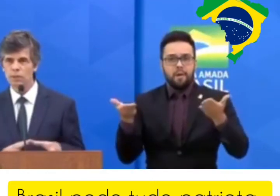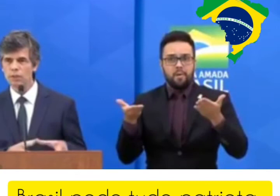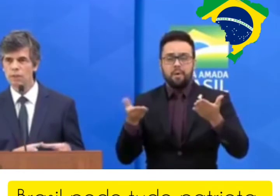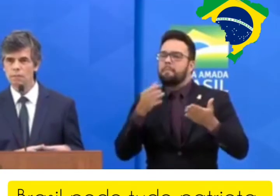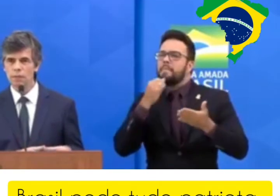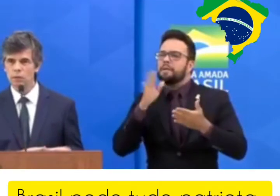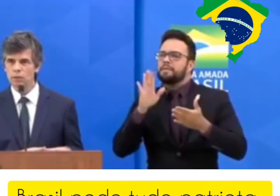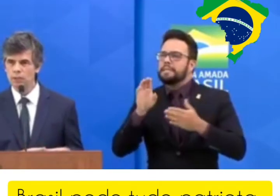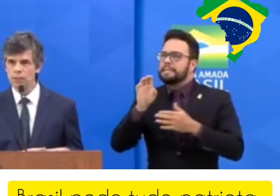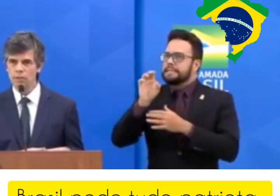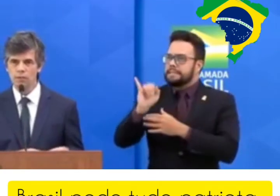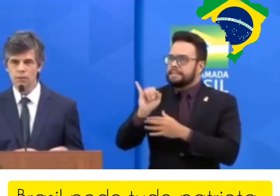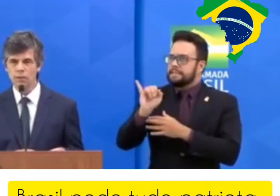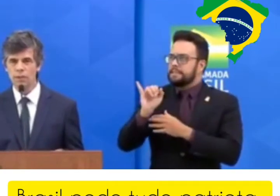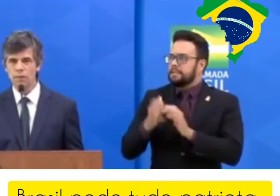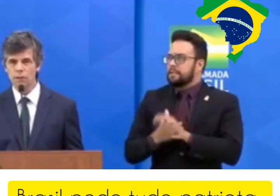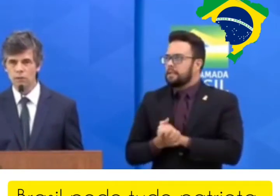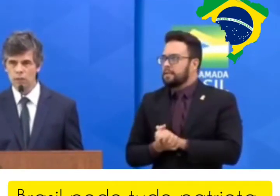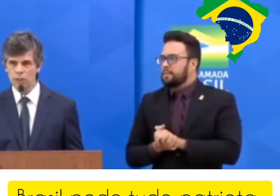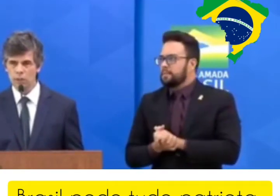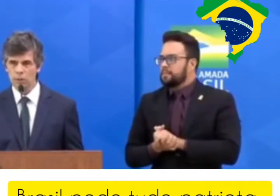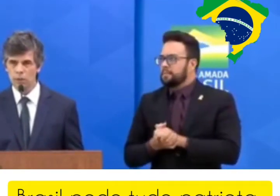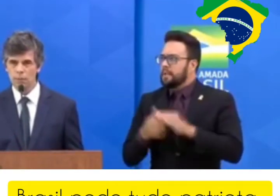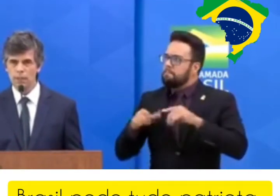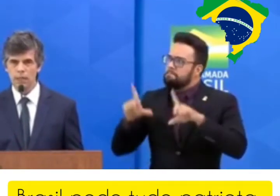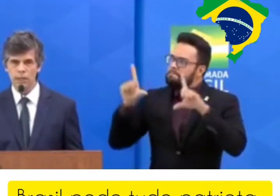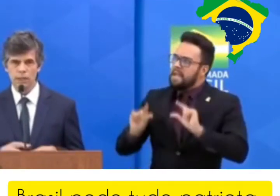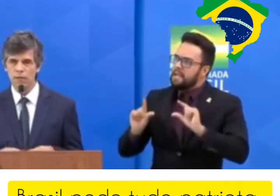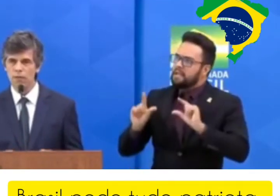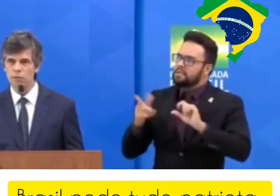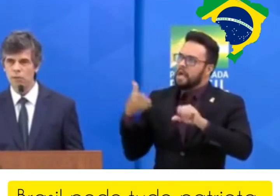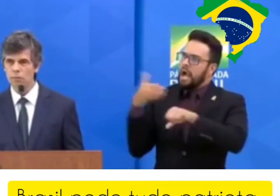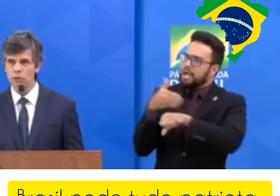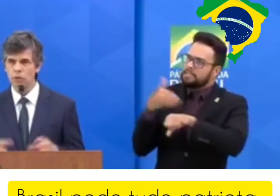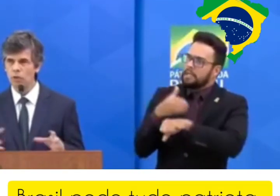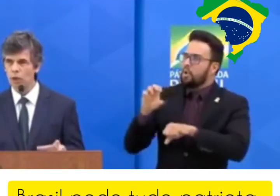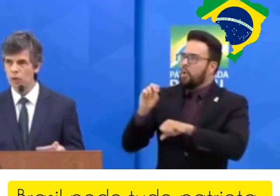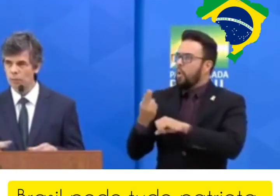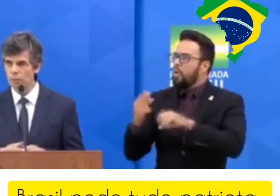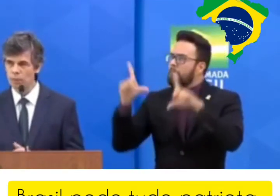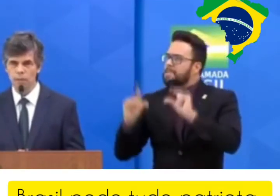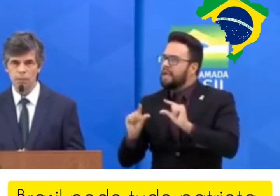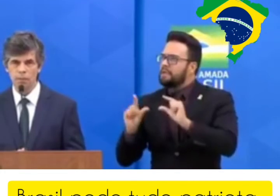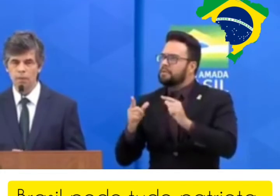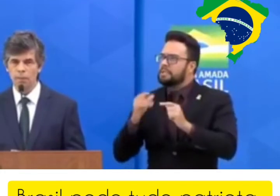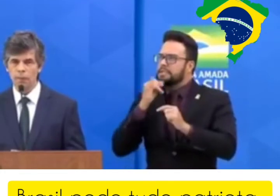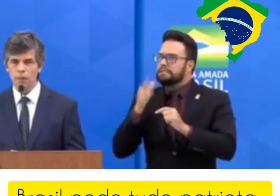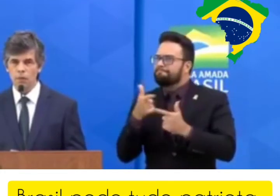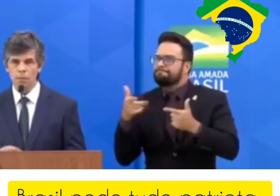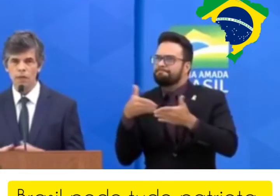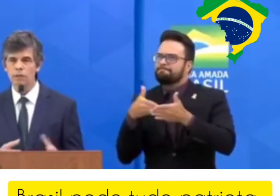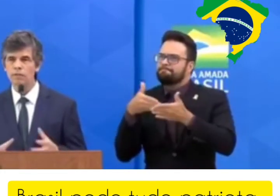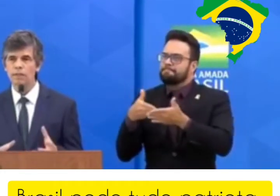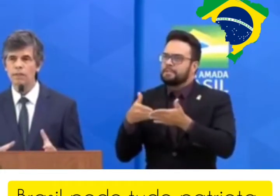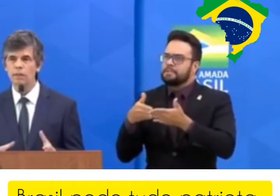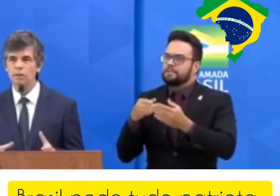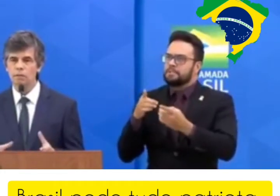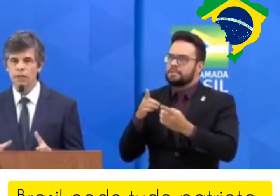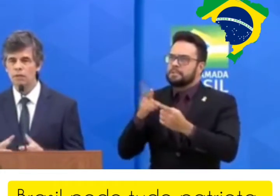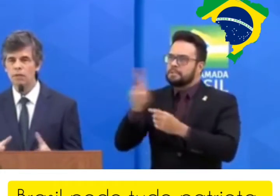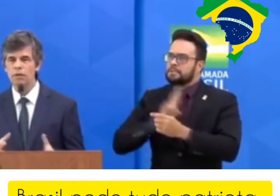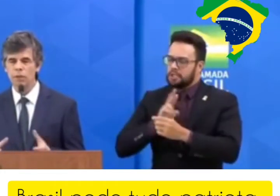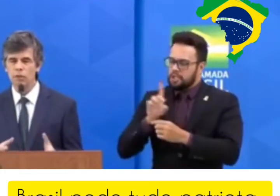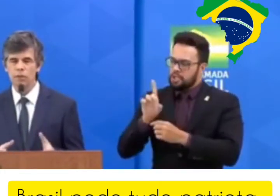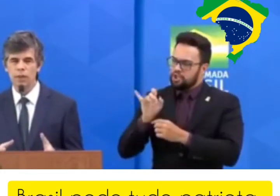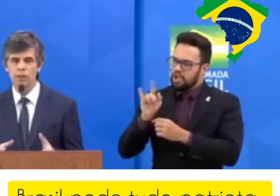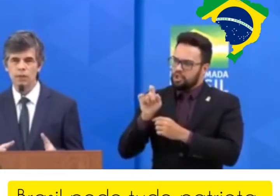exemplo, se você tem menos acesso, você tem menos disponibilidade de serviços de diagnóstico, por exemplo, como é que você vai ter...